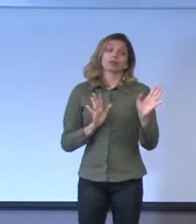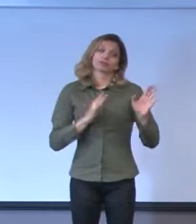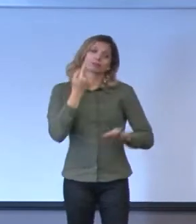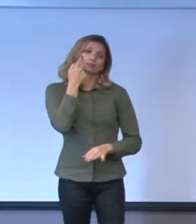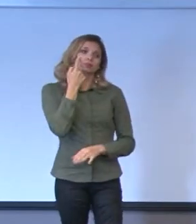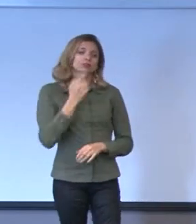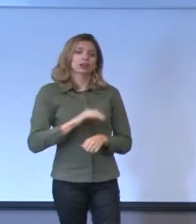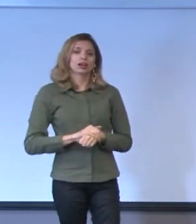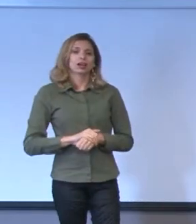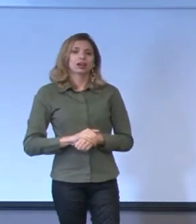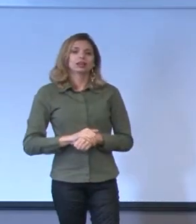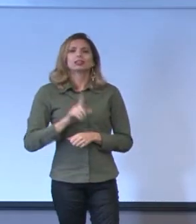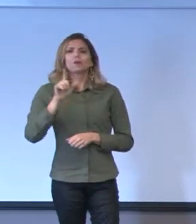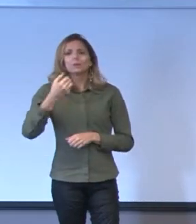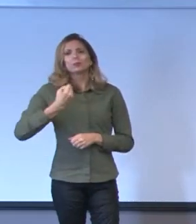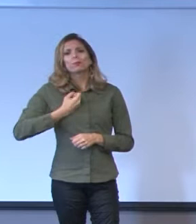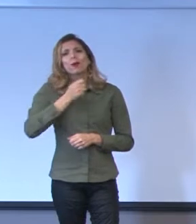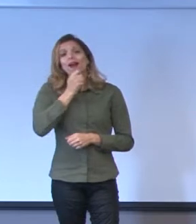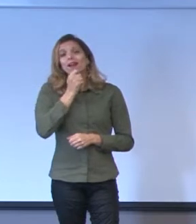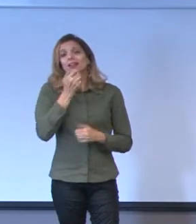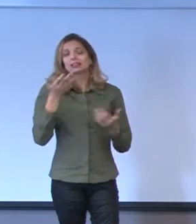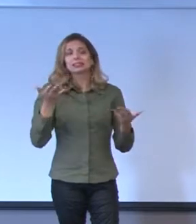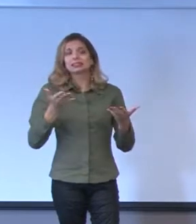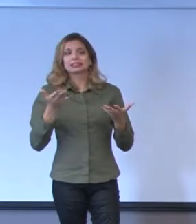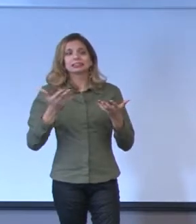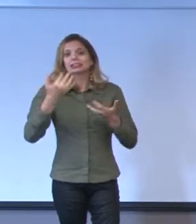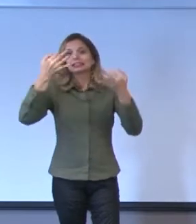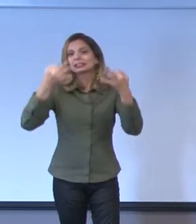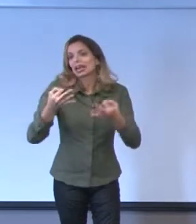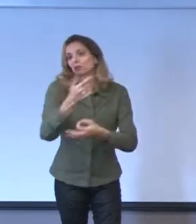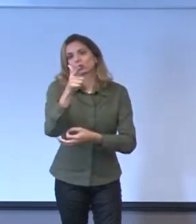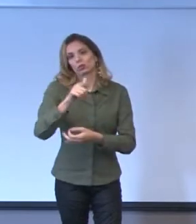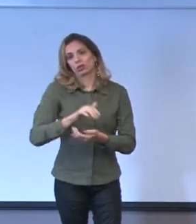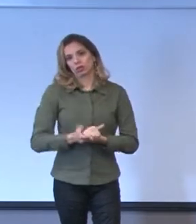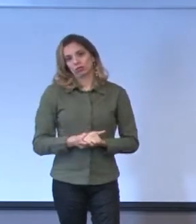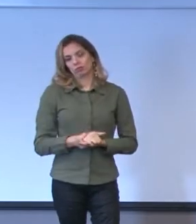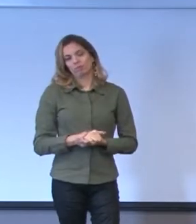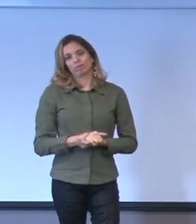Então, são números ainda imprecisos, né?